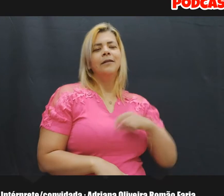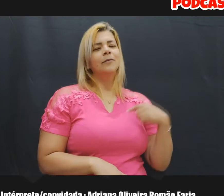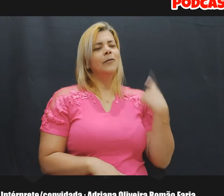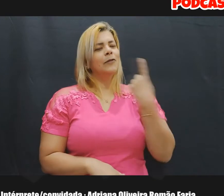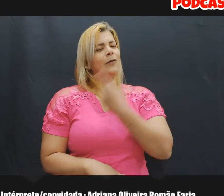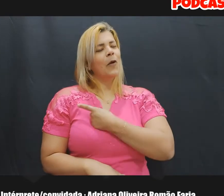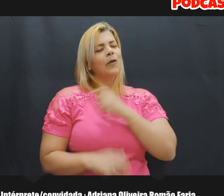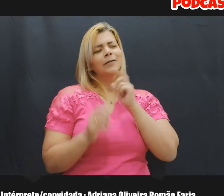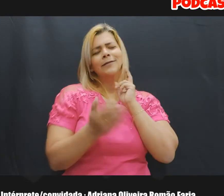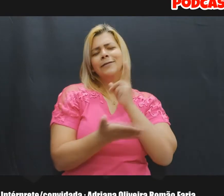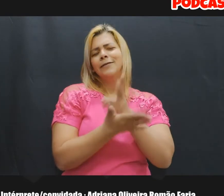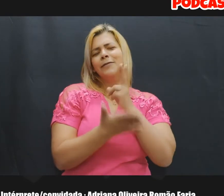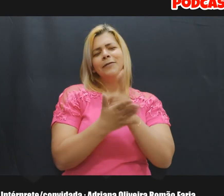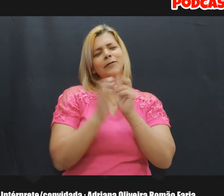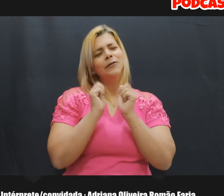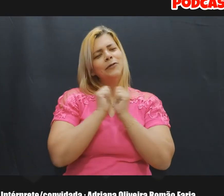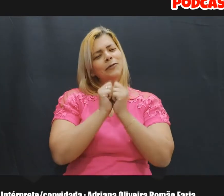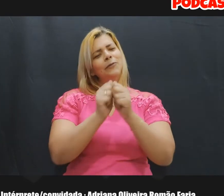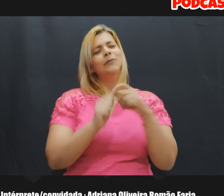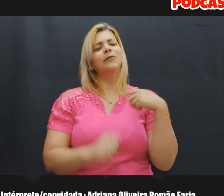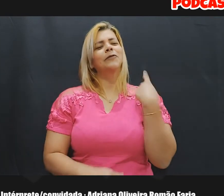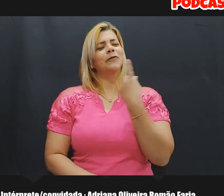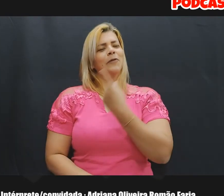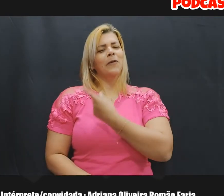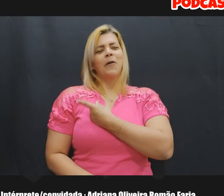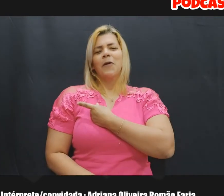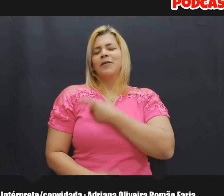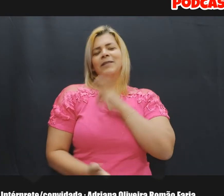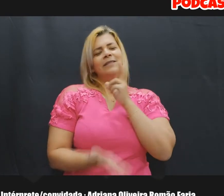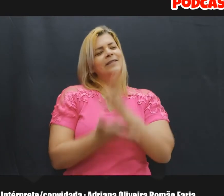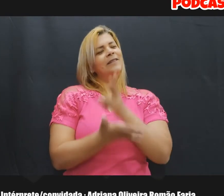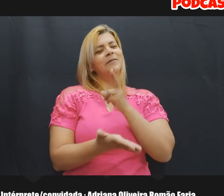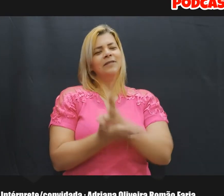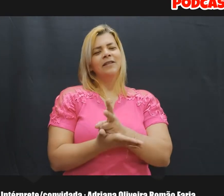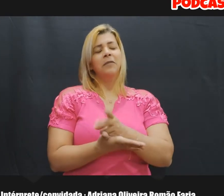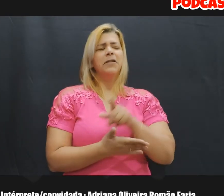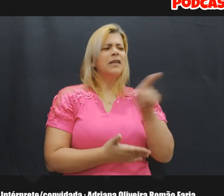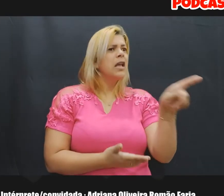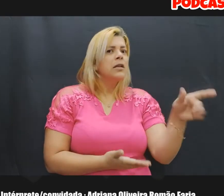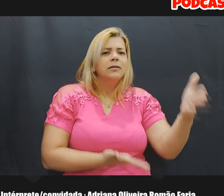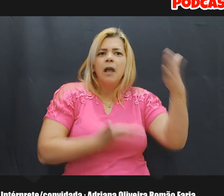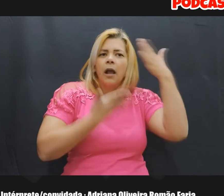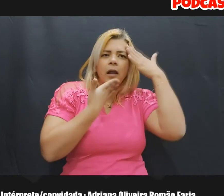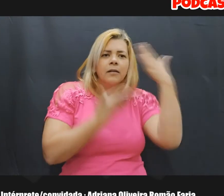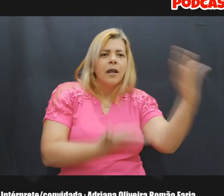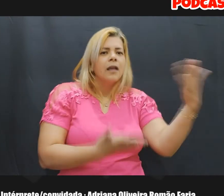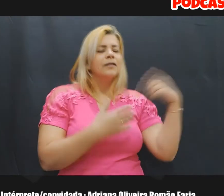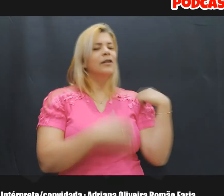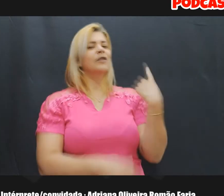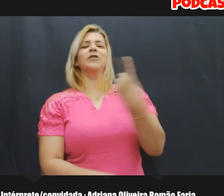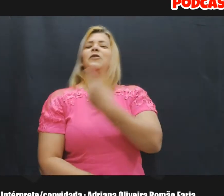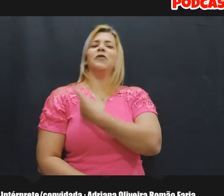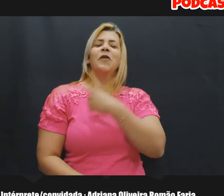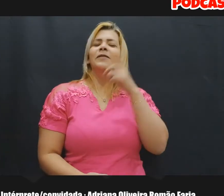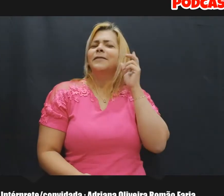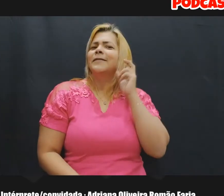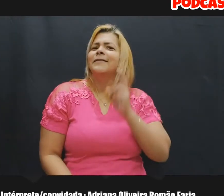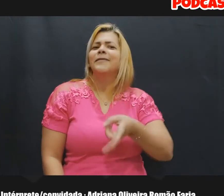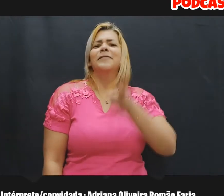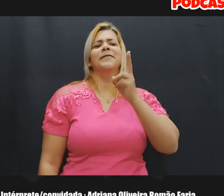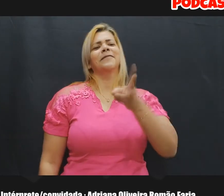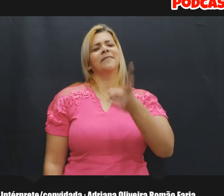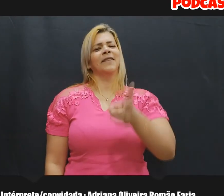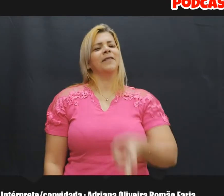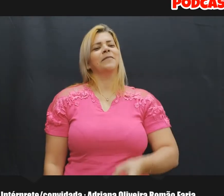que como depende de nós, eles têm uma gratidão que é incrível.